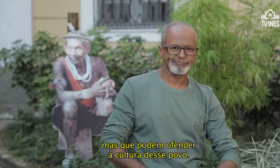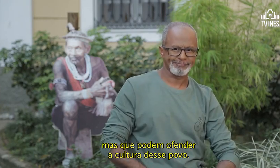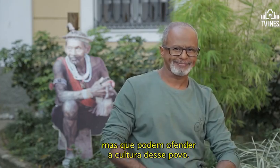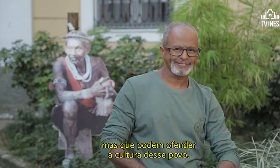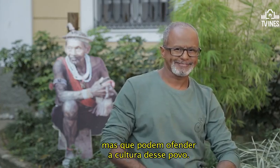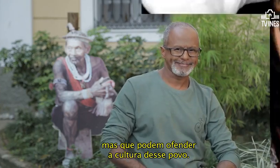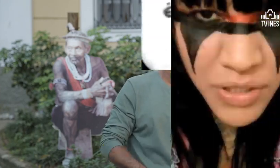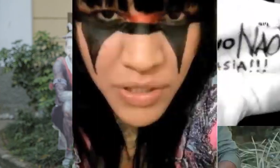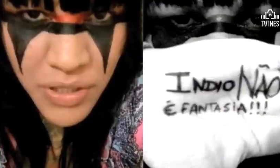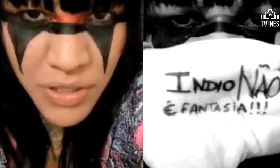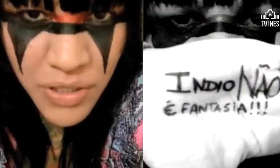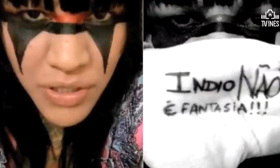povo.